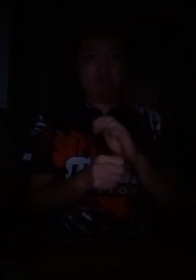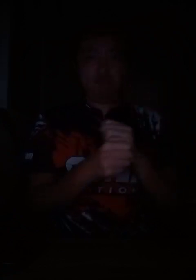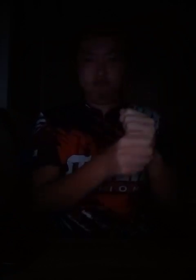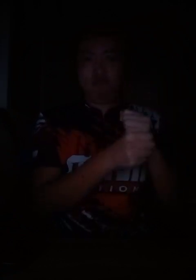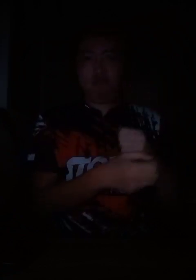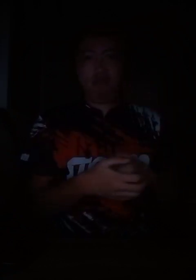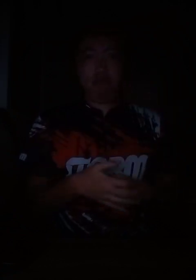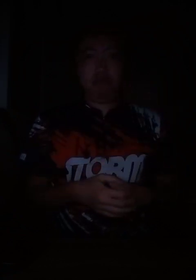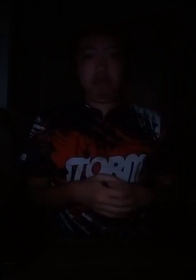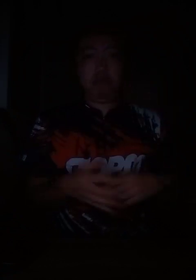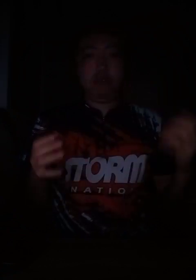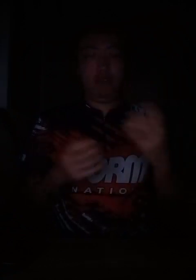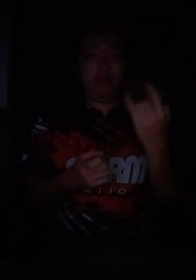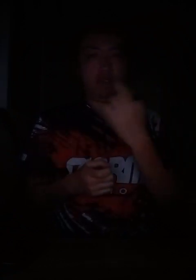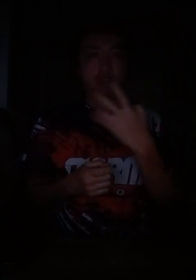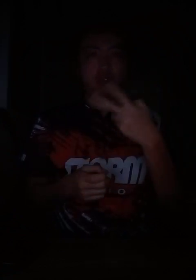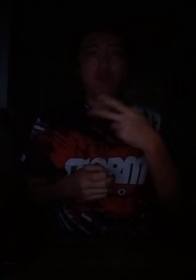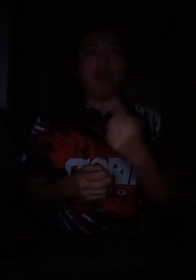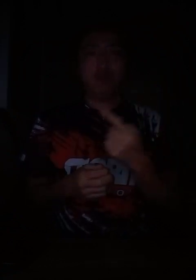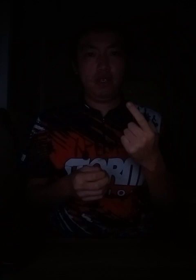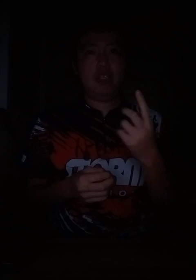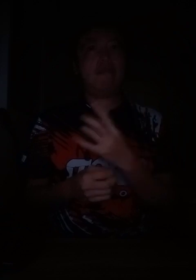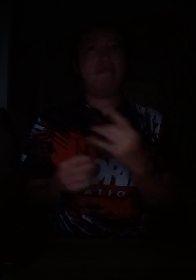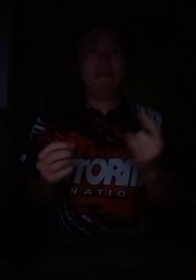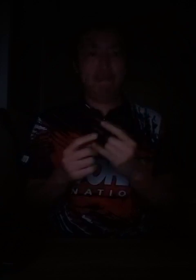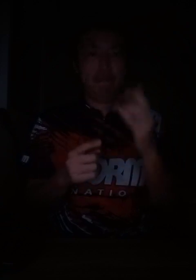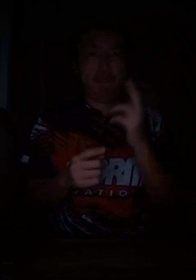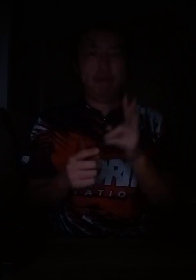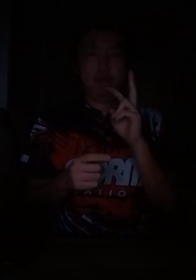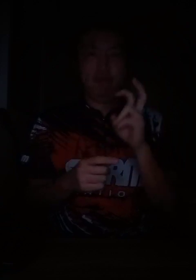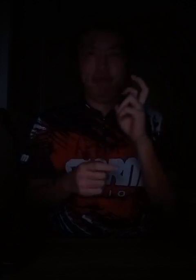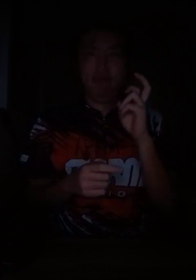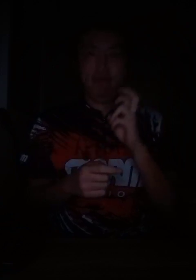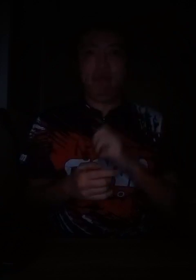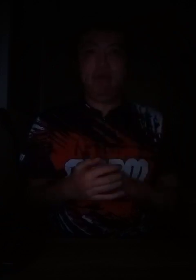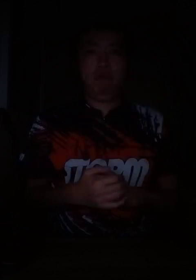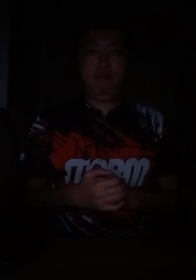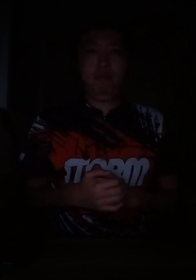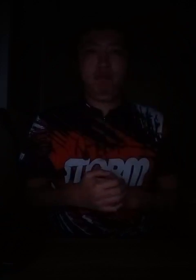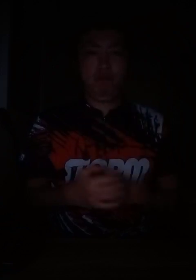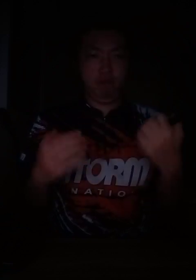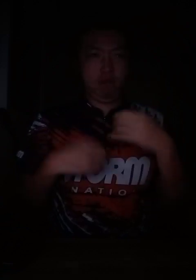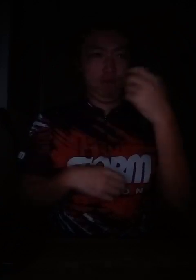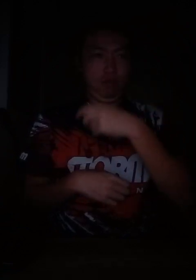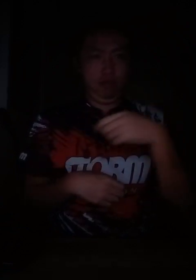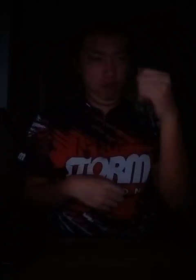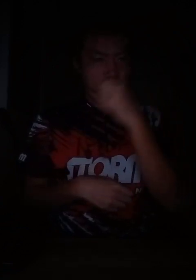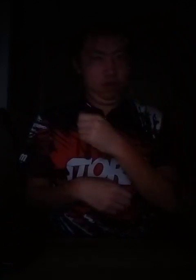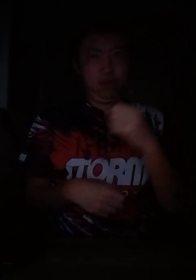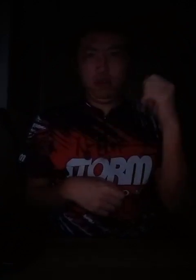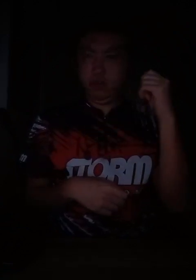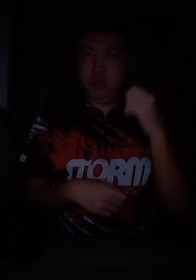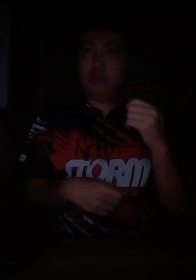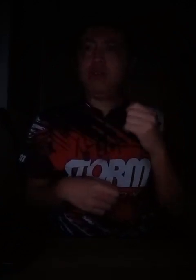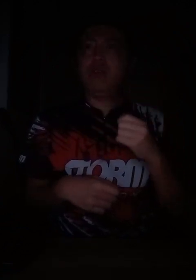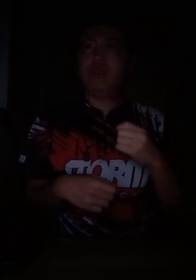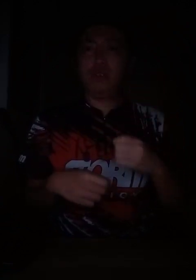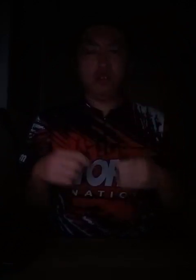1심 선고에서 드러난 범행 수법은 치밀하고 잔혹했습니다. 자신이 처방받은 신경정신과 약물을 도라지청을 탄